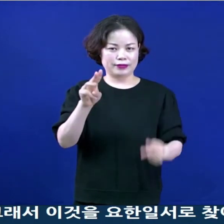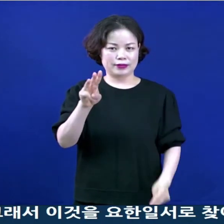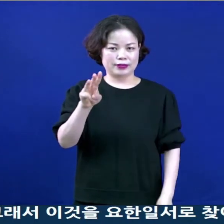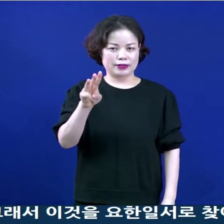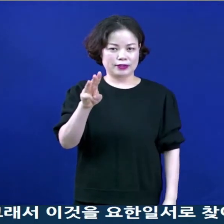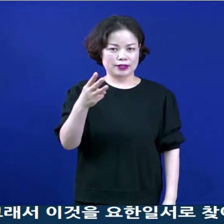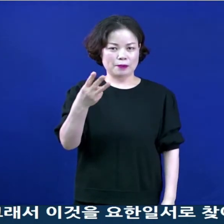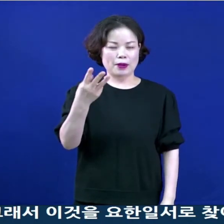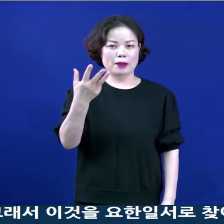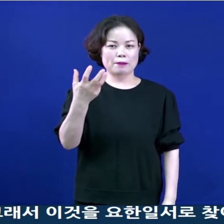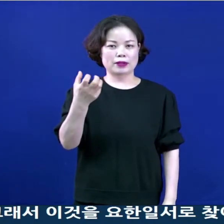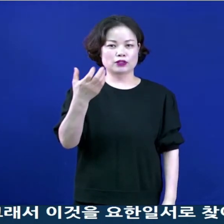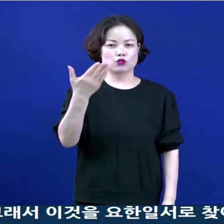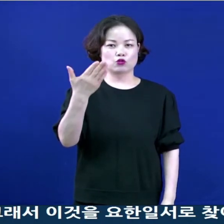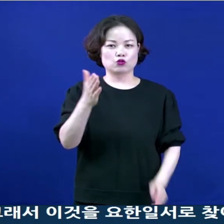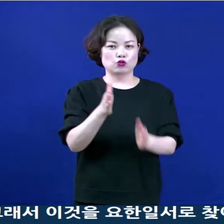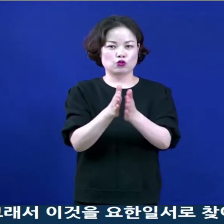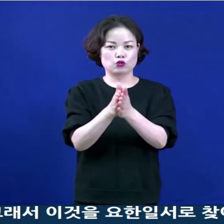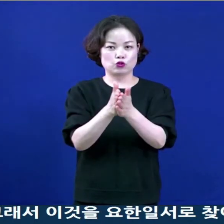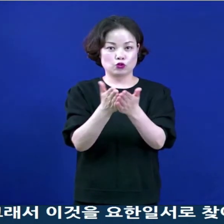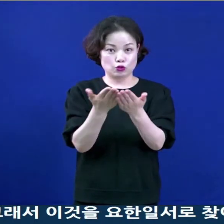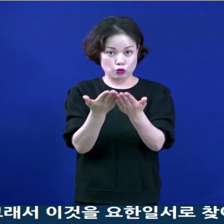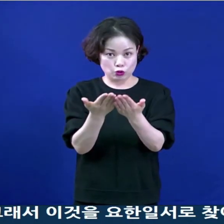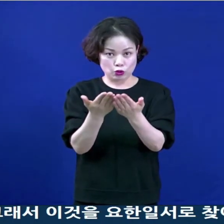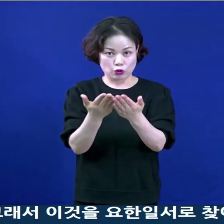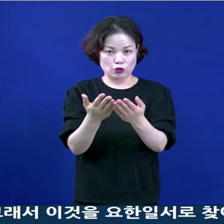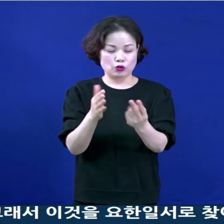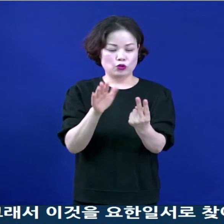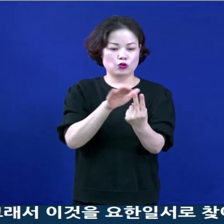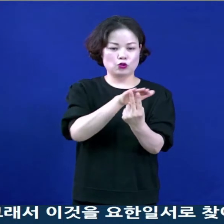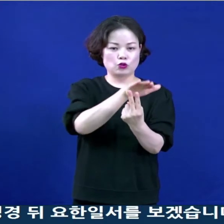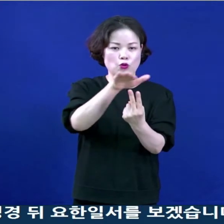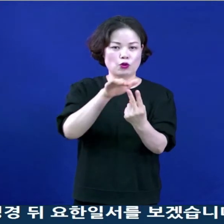389쪽 신약성경 389쪽 요한일서